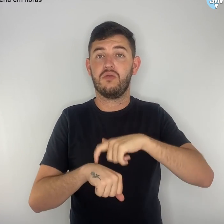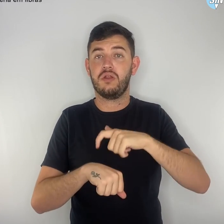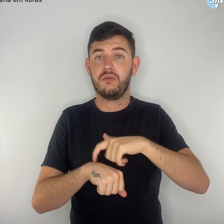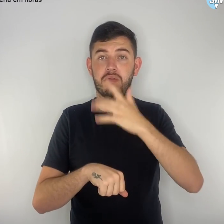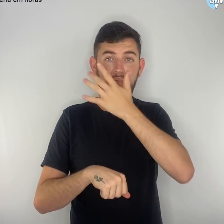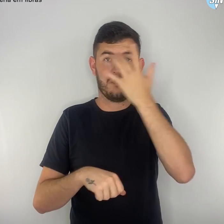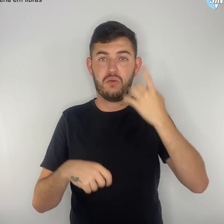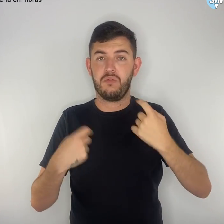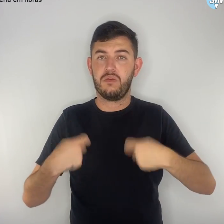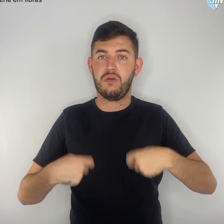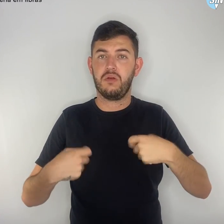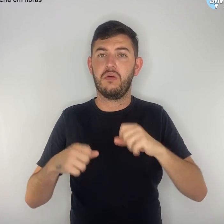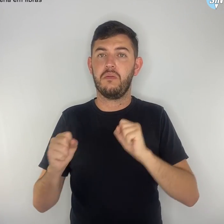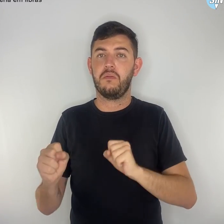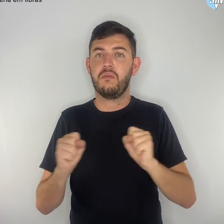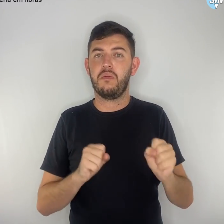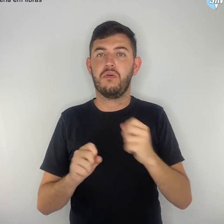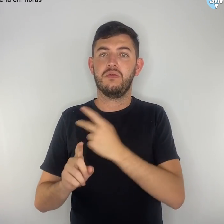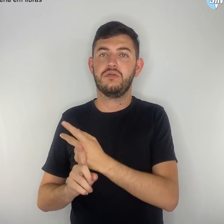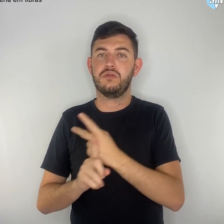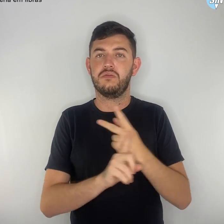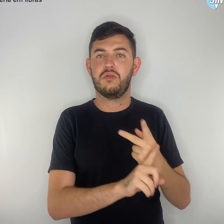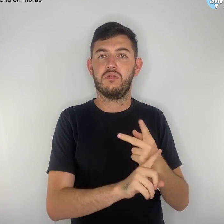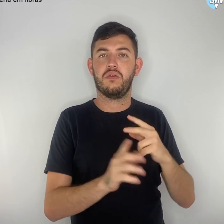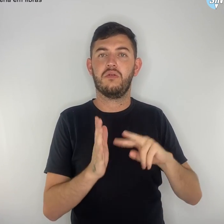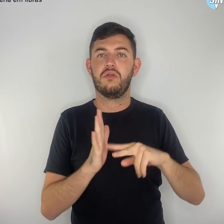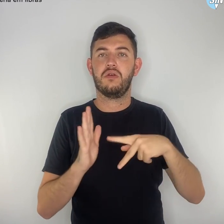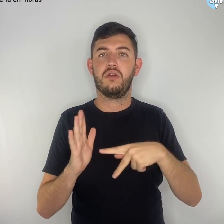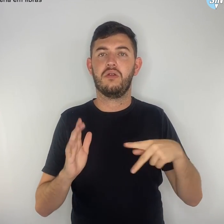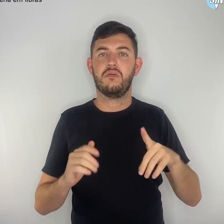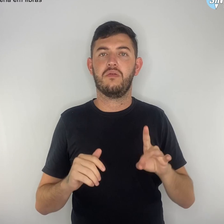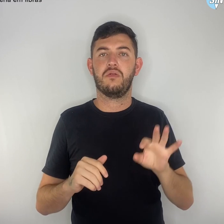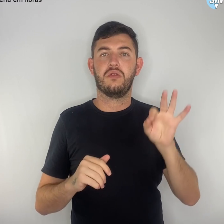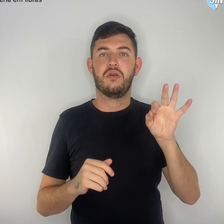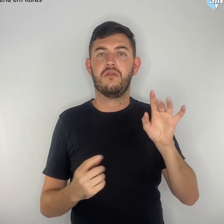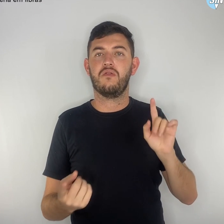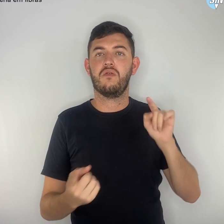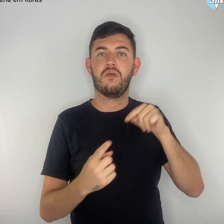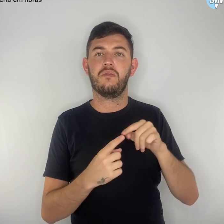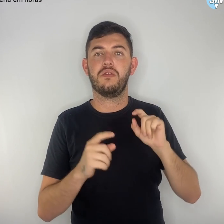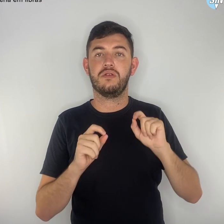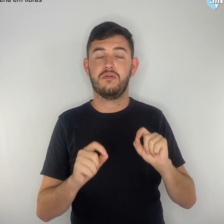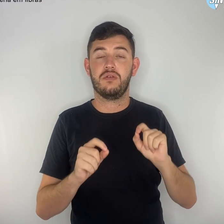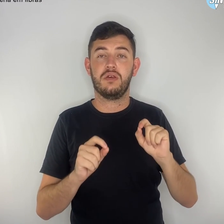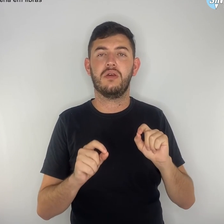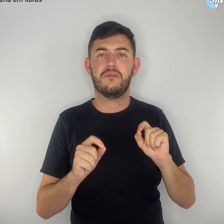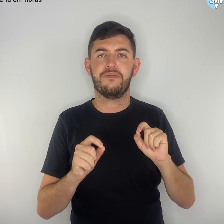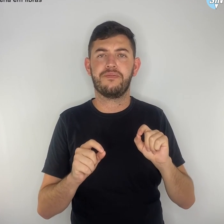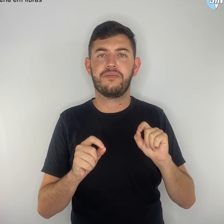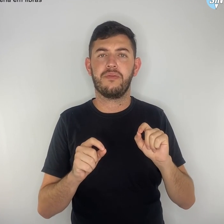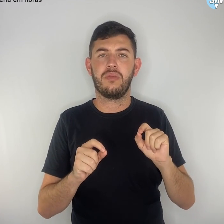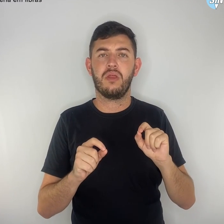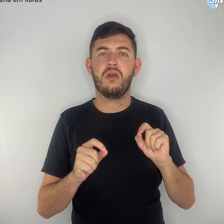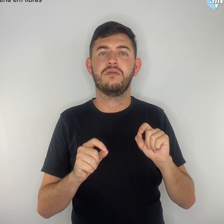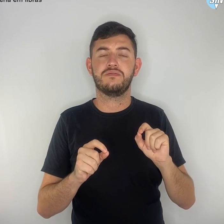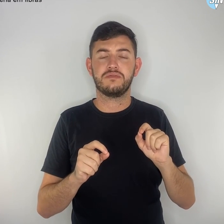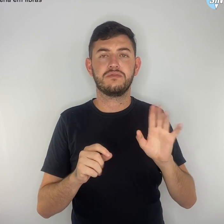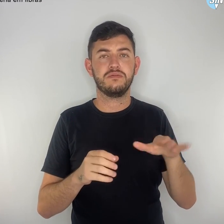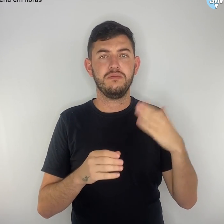pode procurar o Simpro para entrar na Justiça. Amicus Curiae. O Conselho Federal